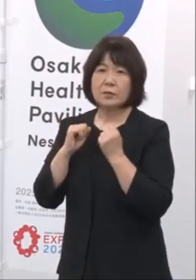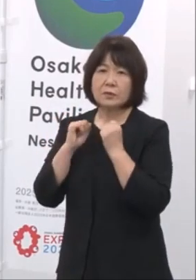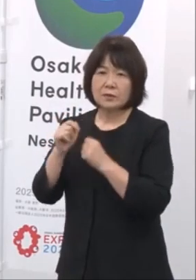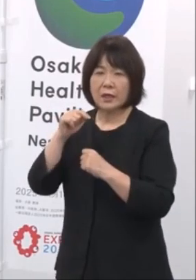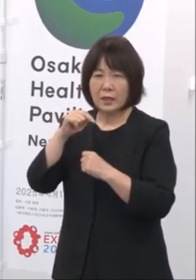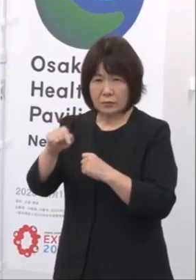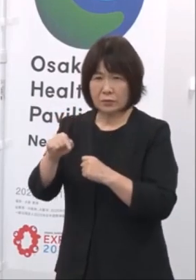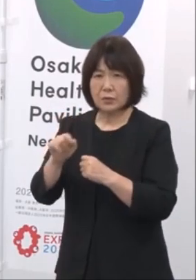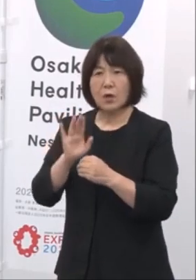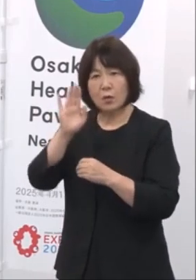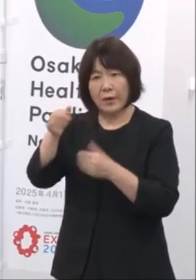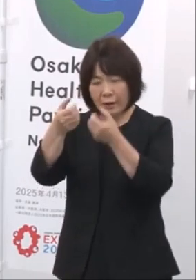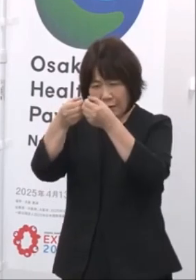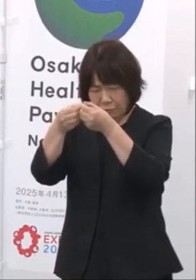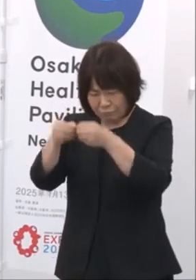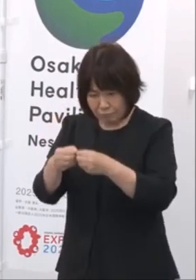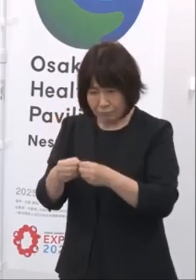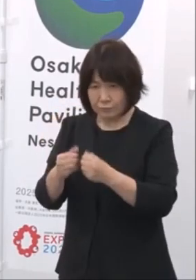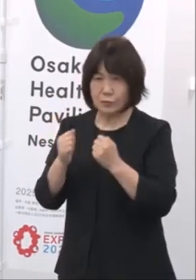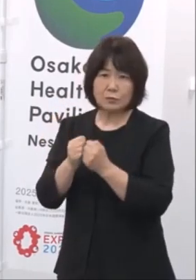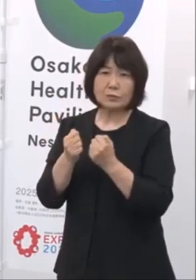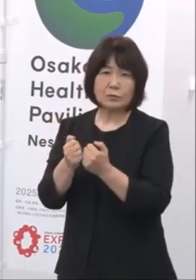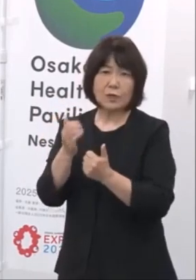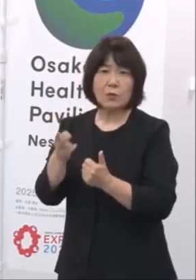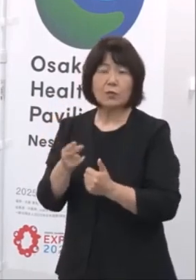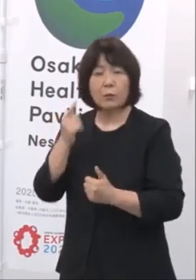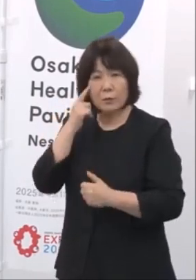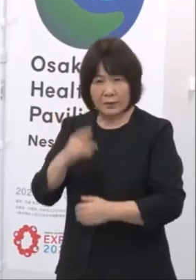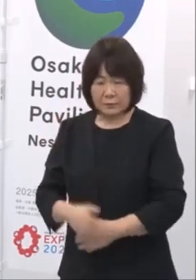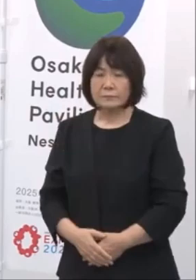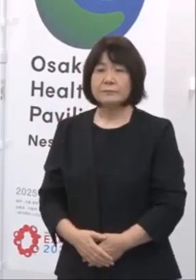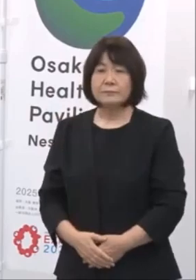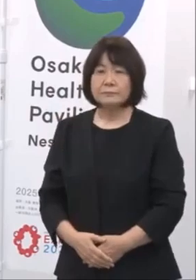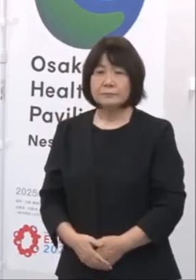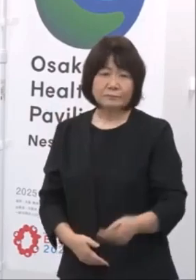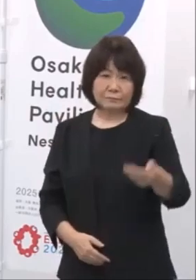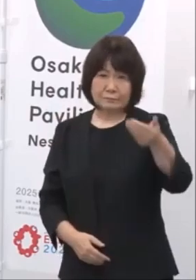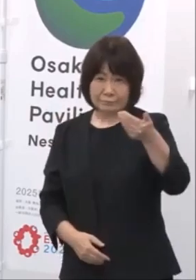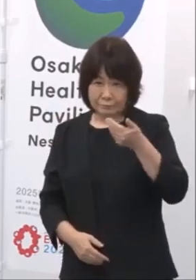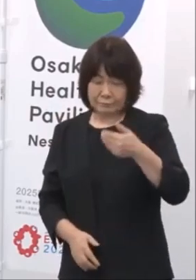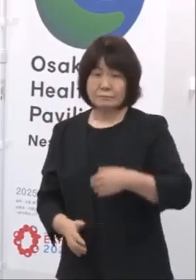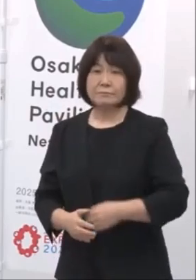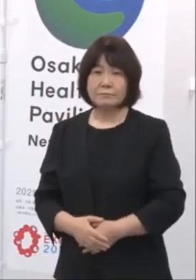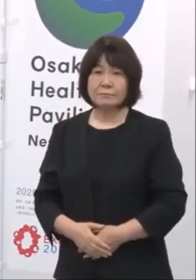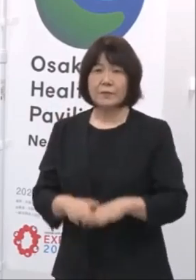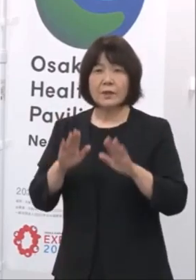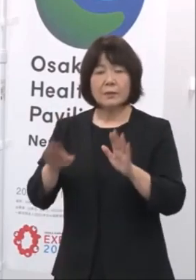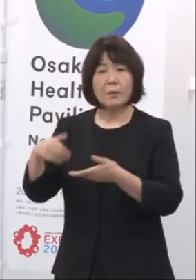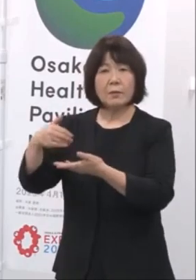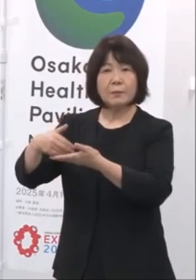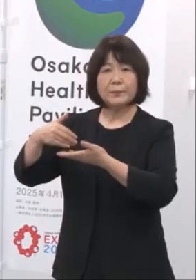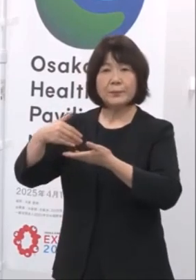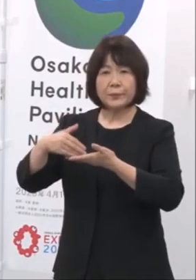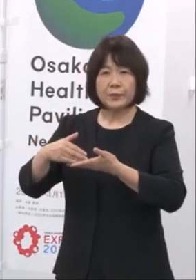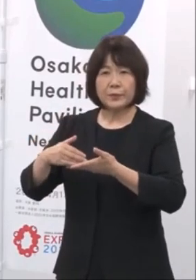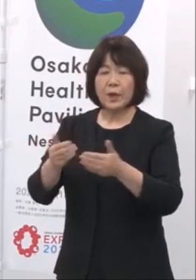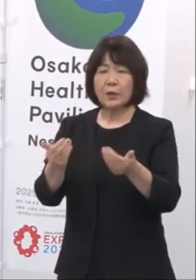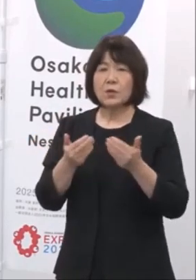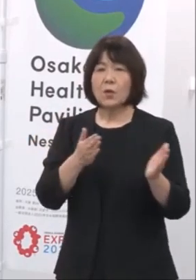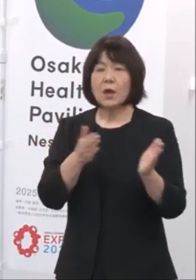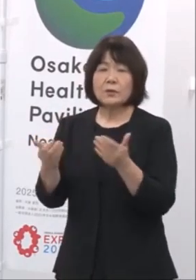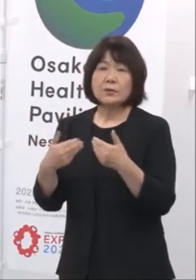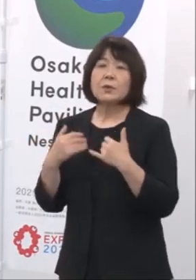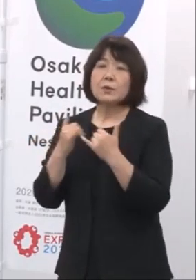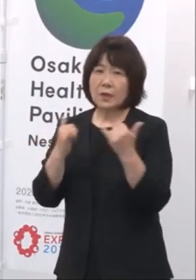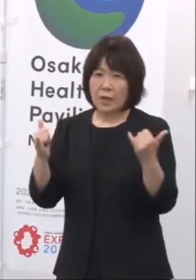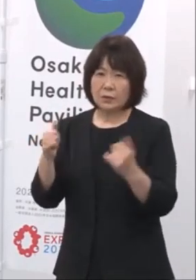ということをこれからさらに詰めていくんだろうと思います。 もう一点、その、まあ、今もおっしゃったその要配慮者の優遇とかです